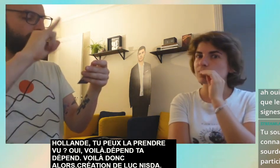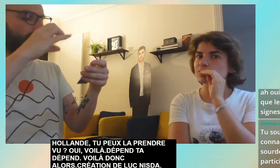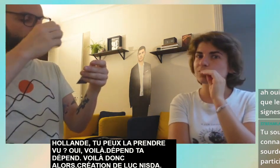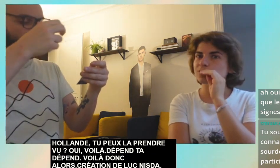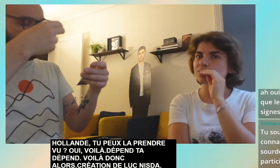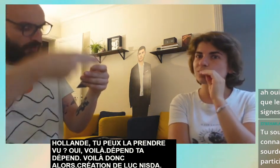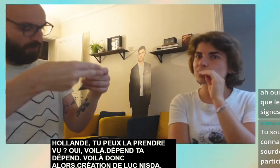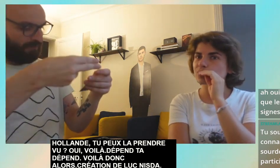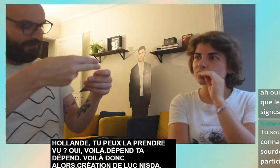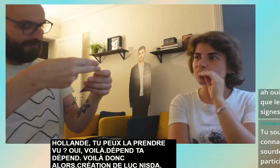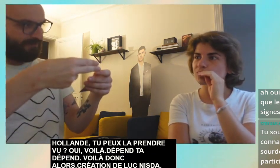Union